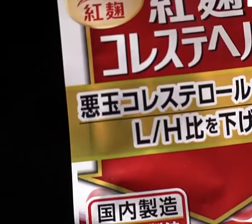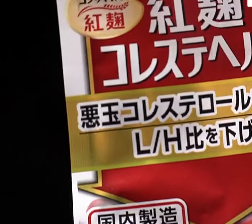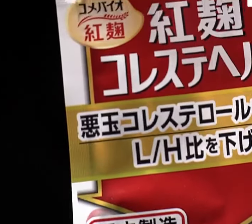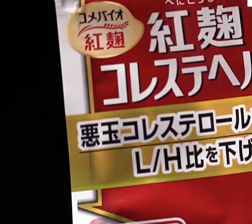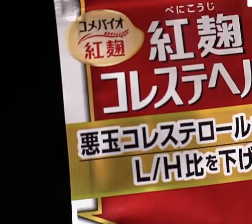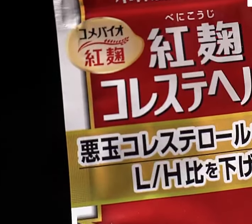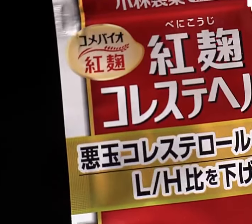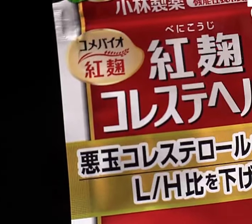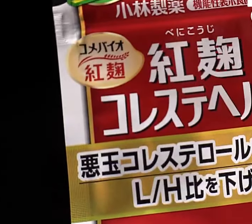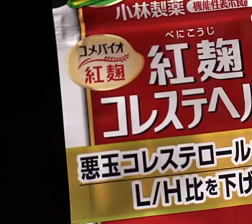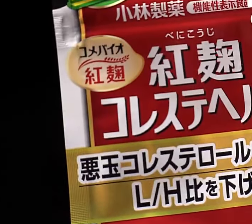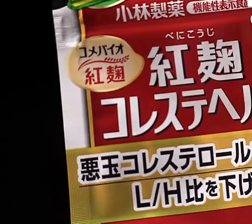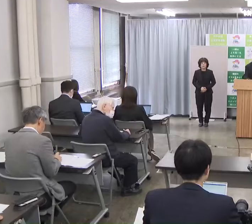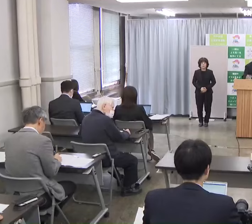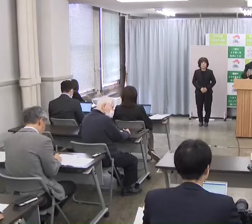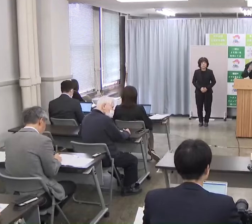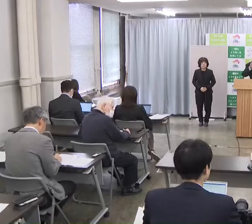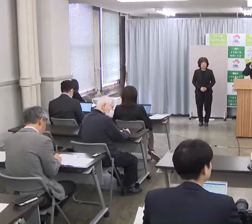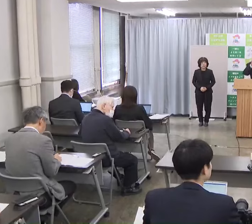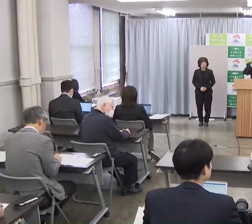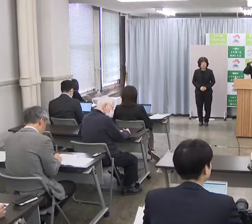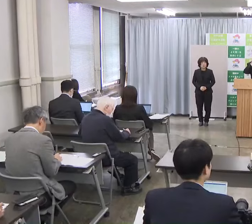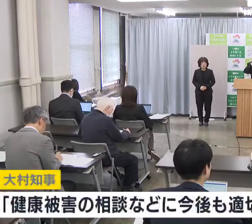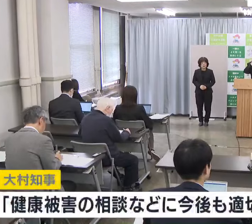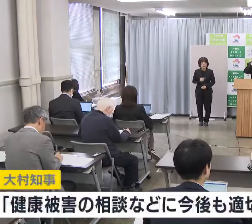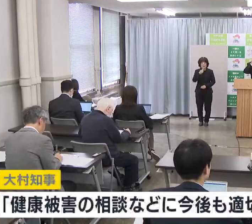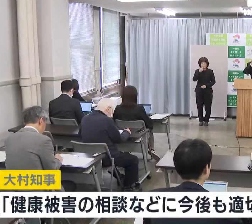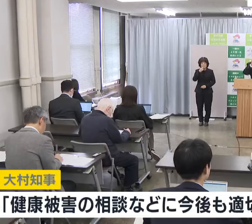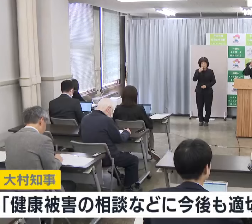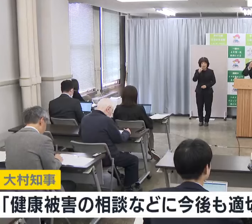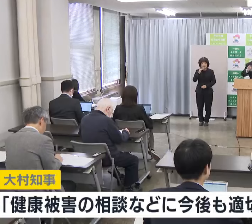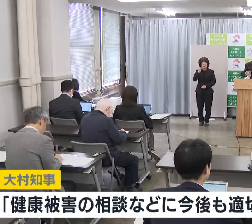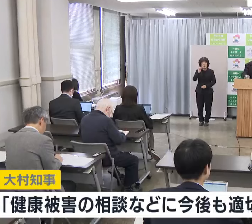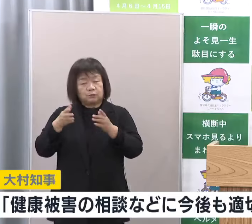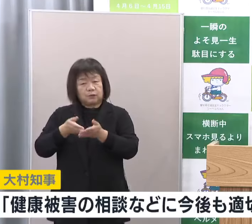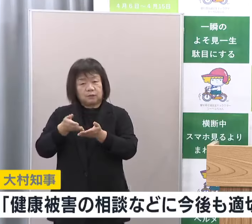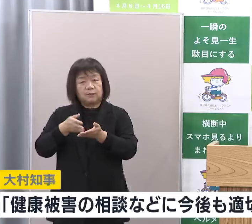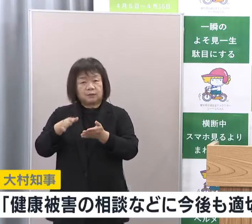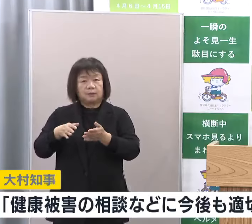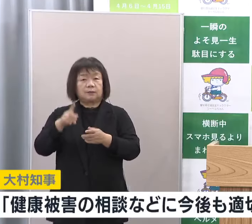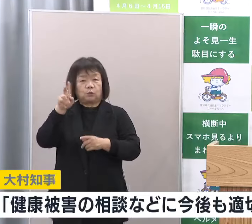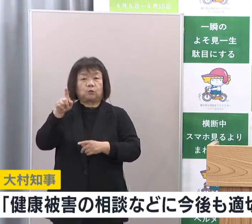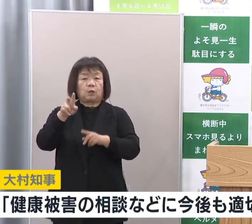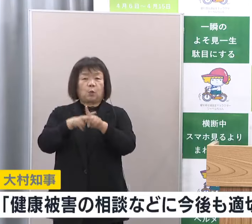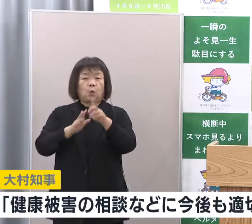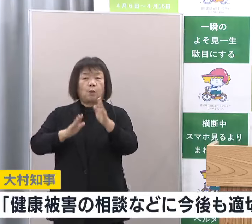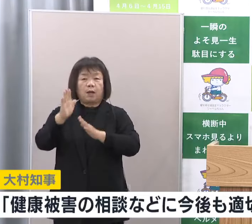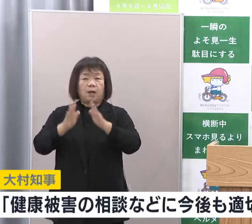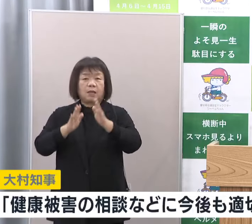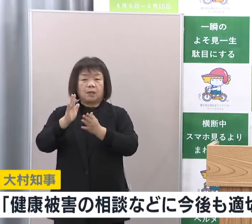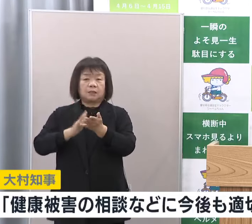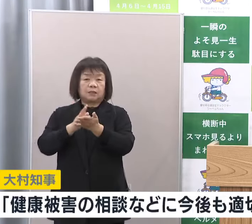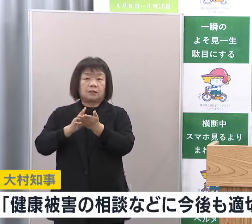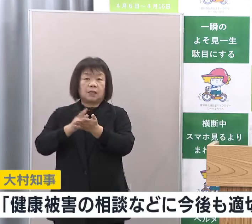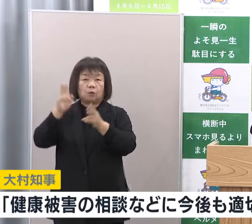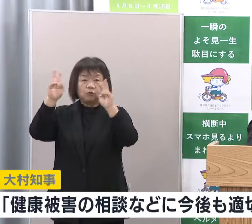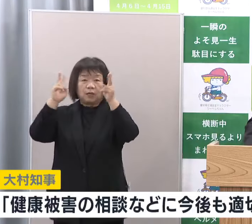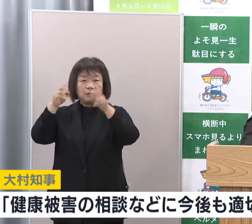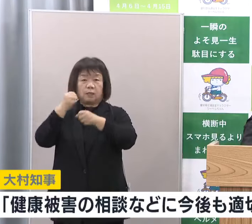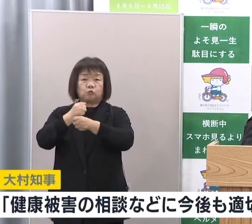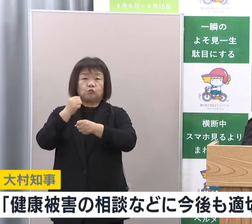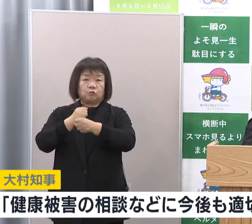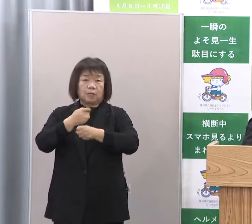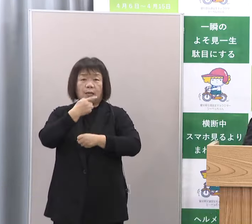者が自主回収を進めていて大村知事は健康被害の相談などに今後も適切に対応していきたいと